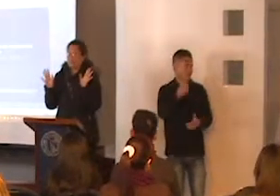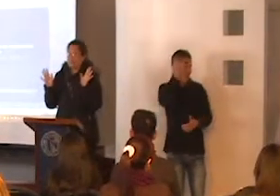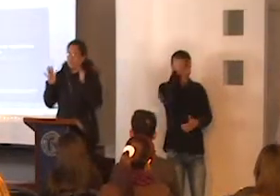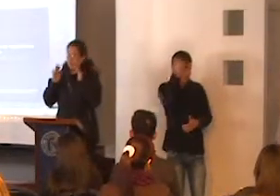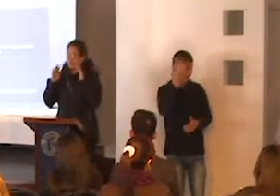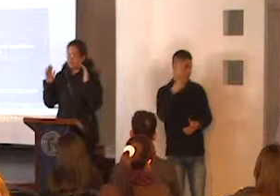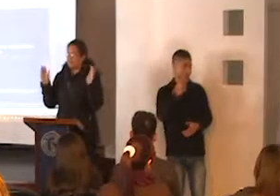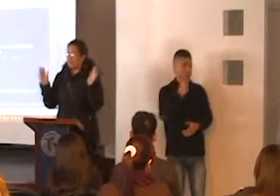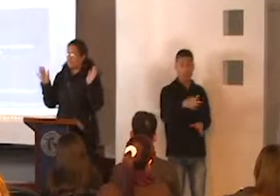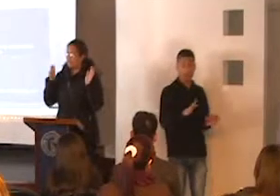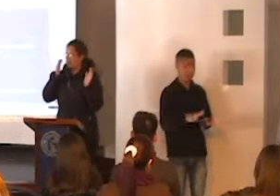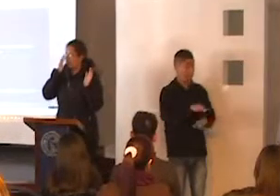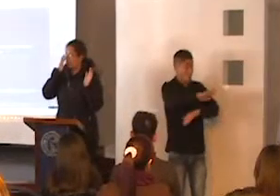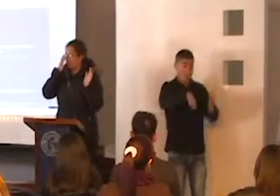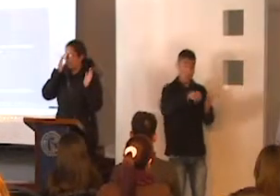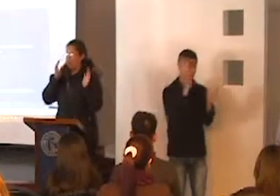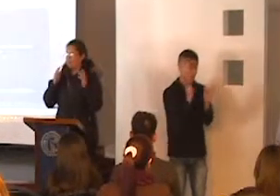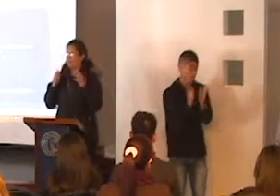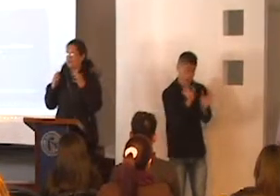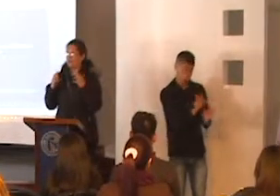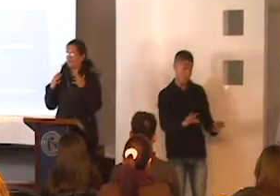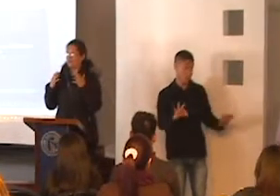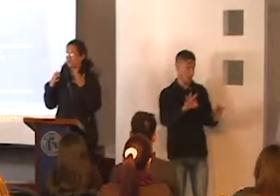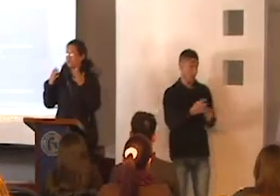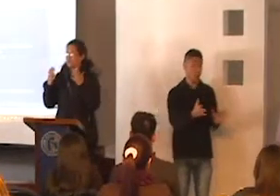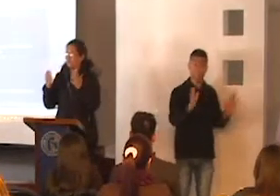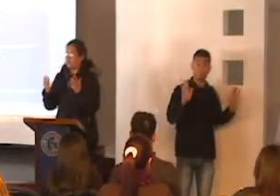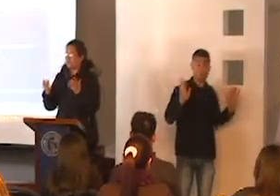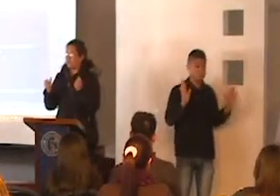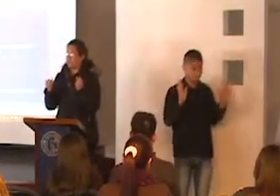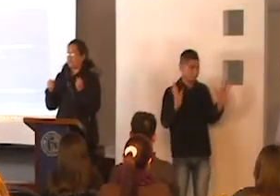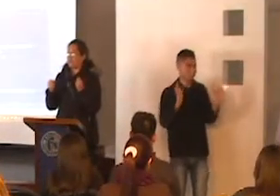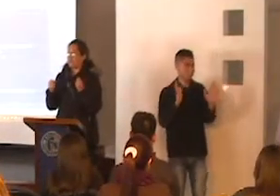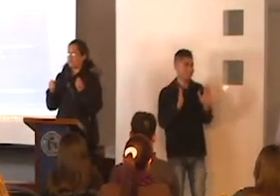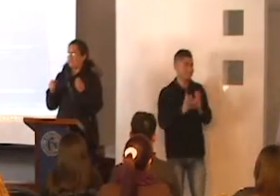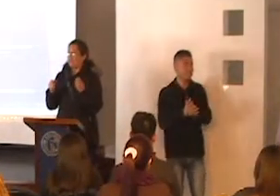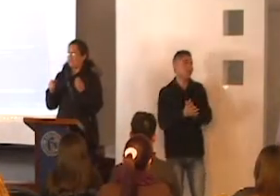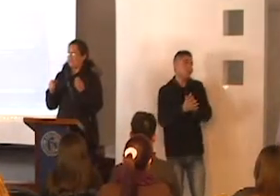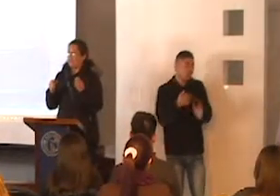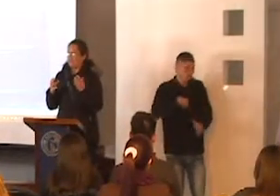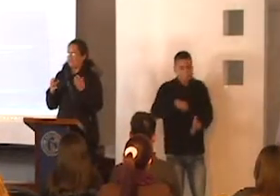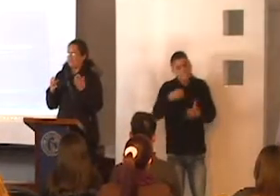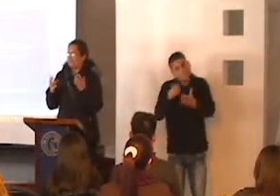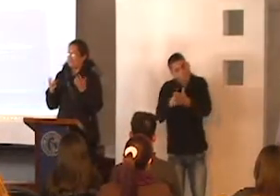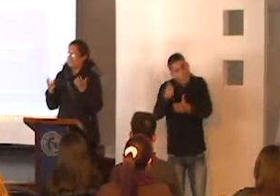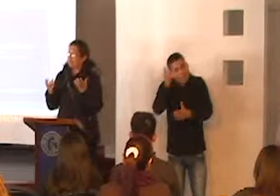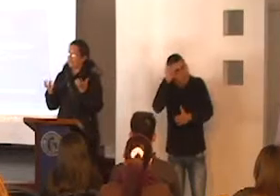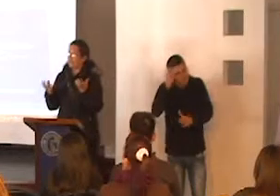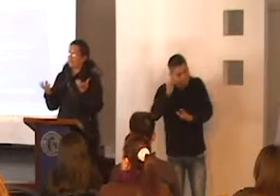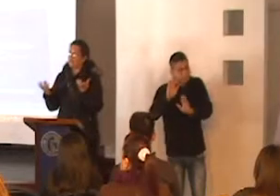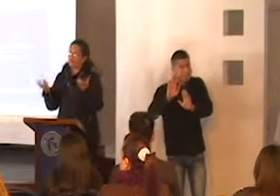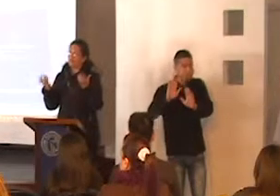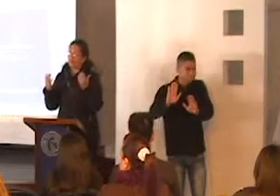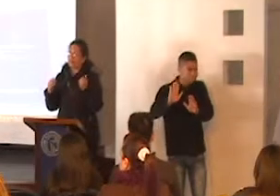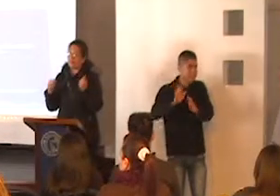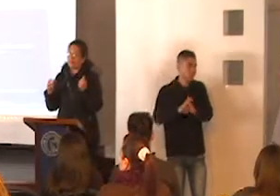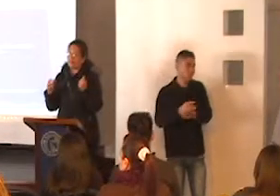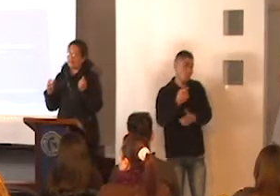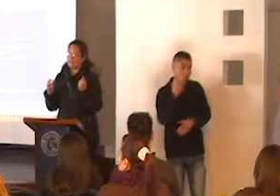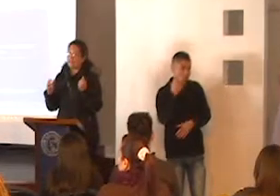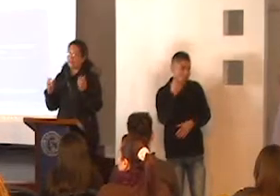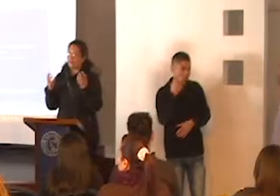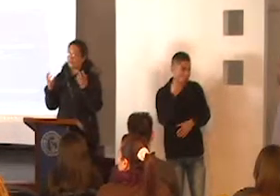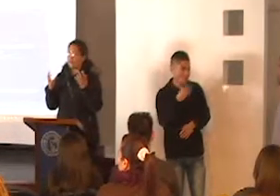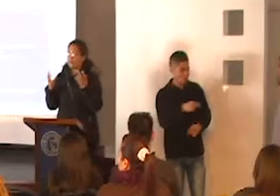no vamos a discutir en eso porque todas las áreas que son fundamentales. Lo que nosotros tratábamos de hacer ver hoy en la reunión era que precisamente incluso